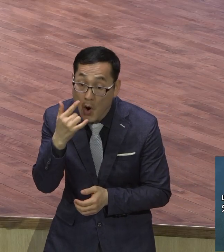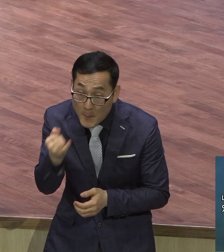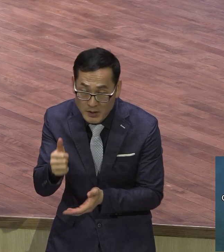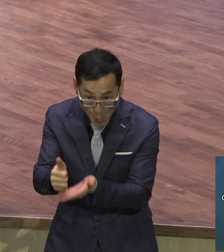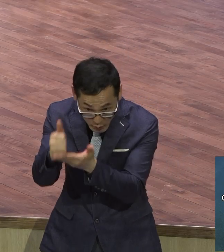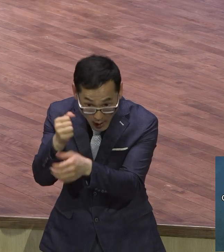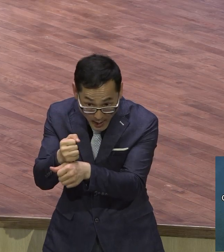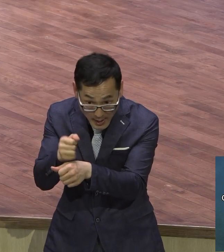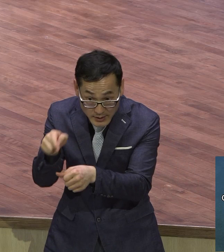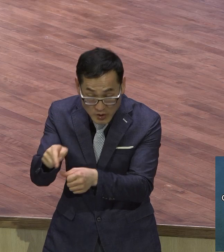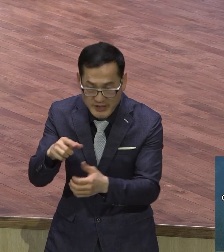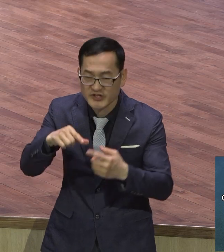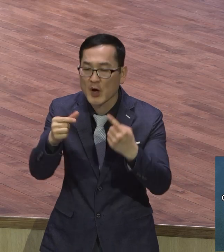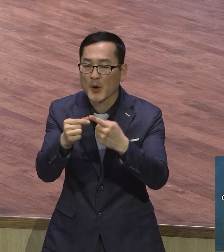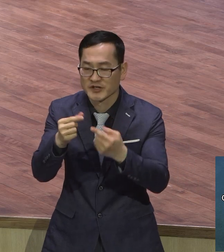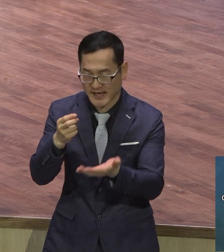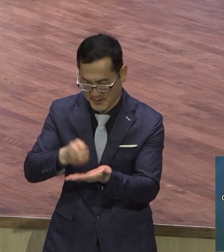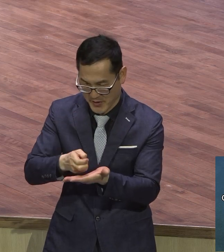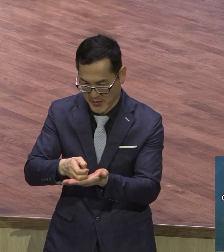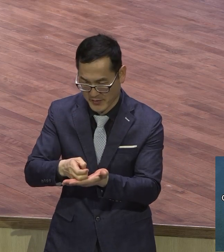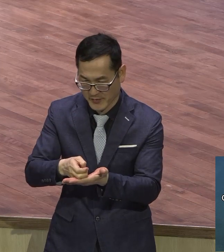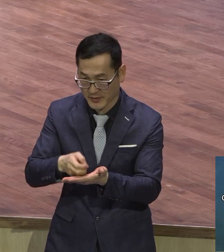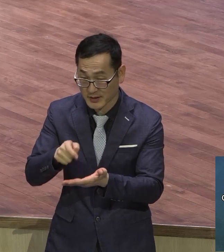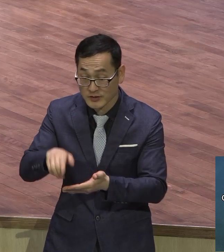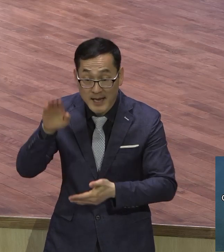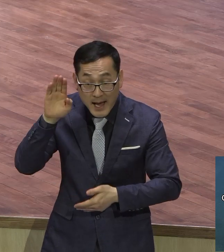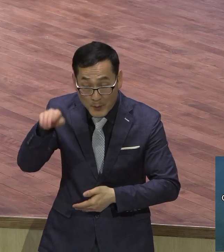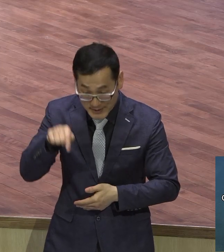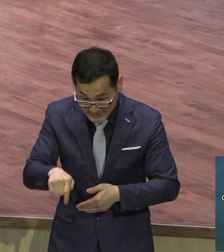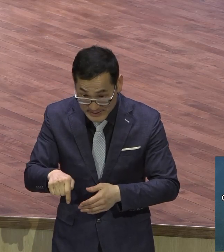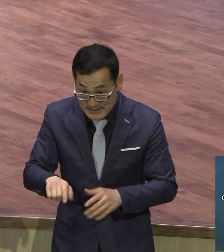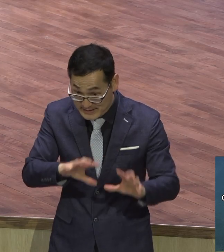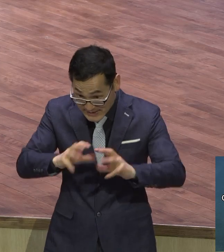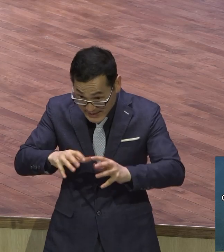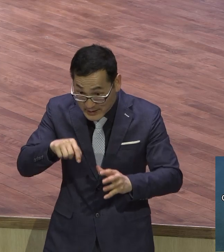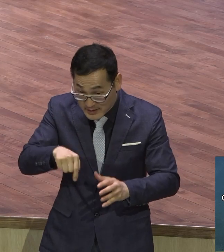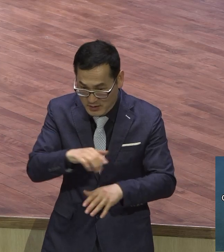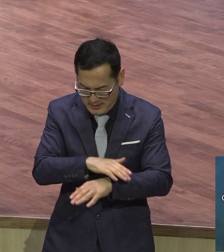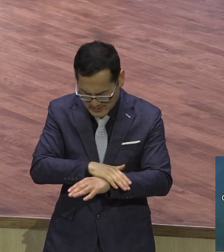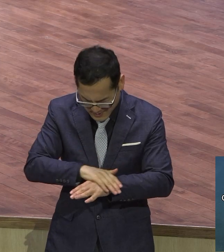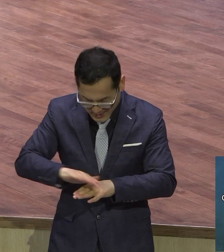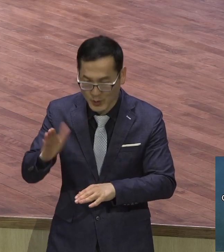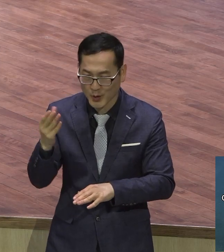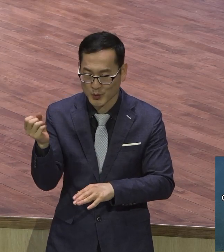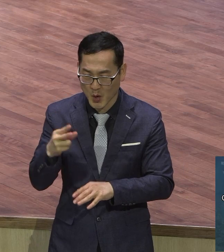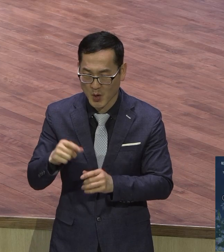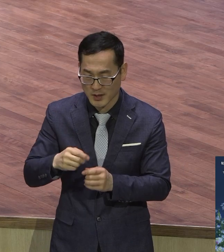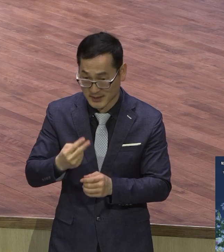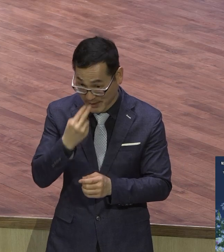계명이니. 이로써 너가 잘 때고 땅에서 장수하리라. 너 생명이 길리라.